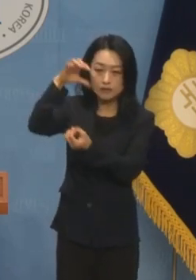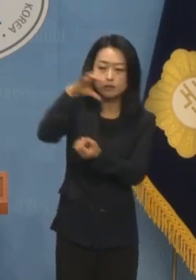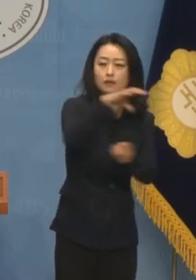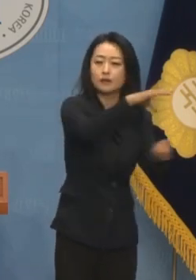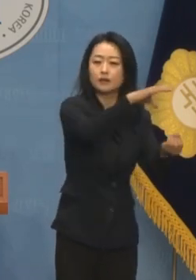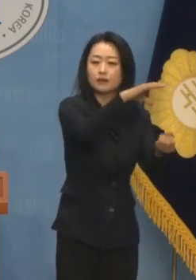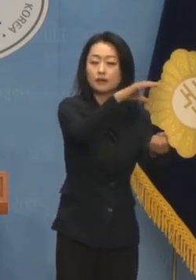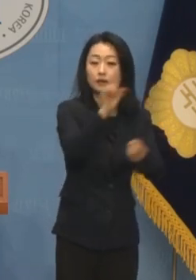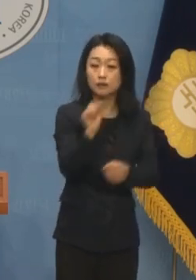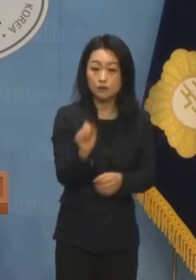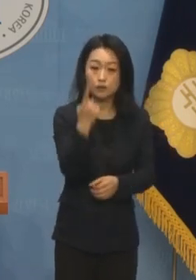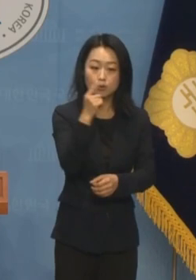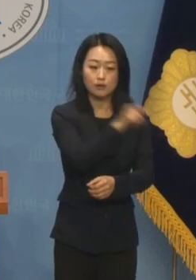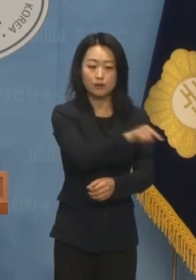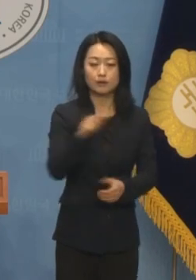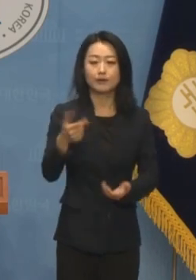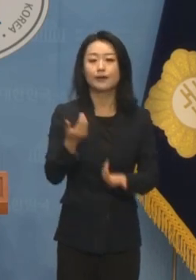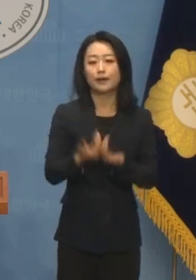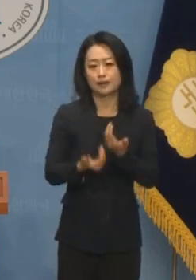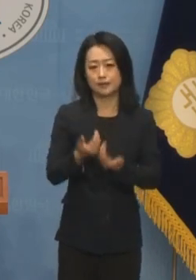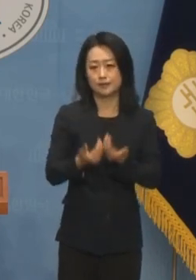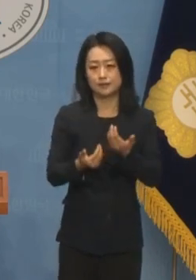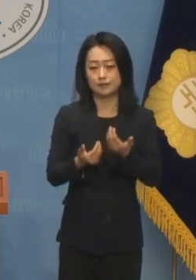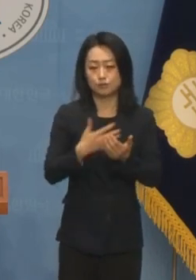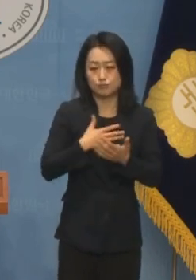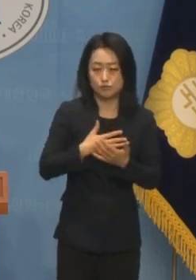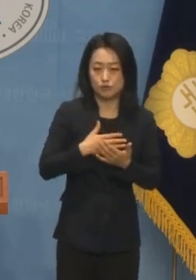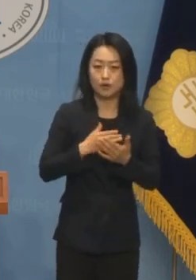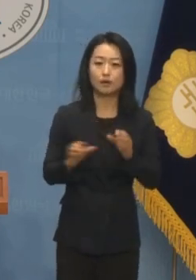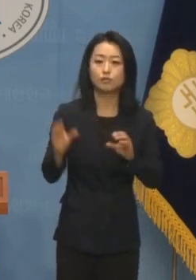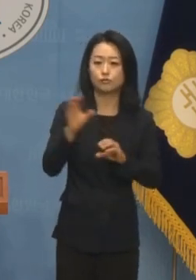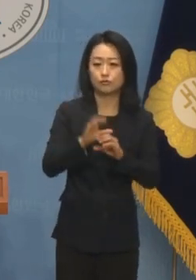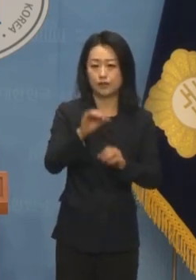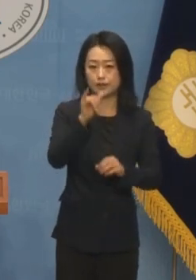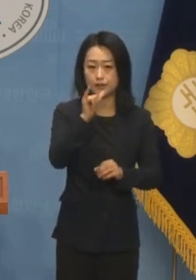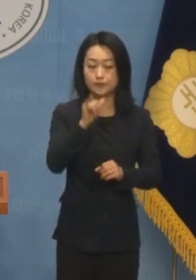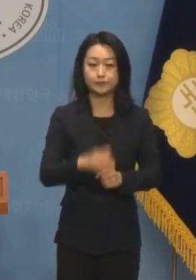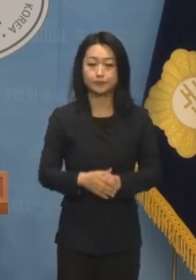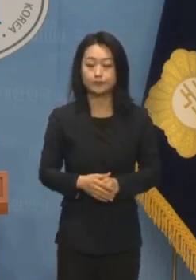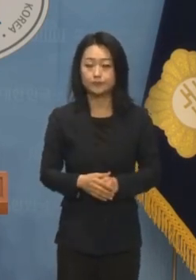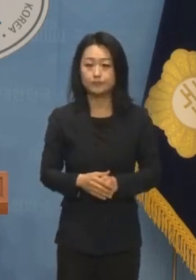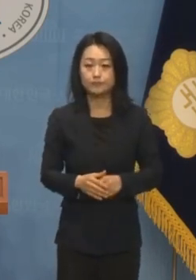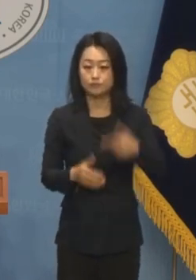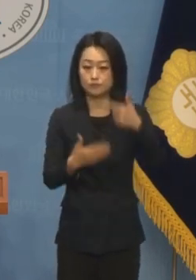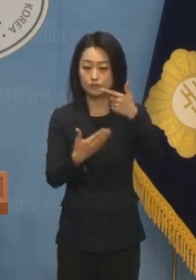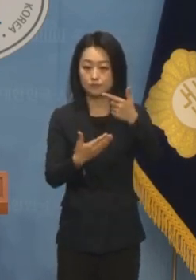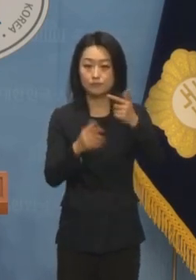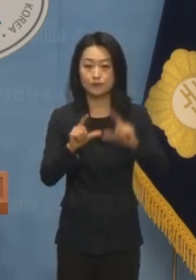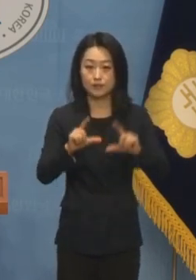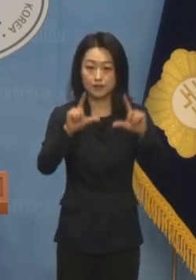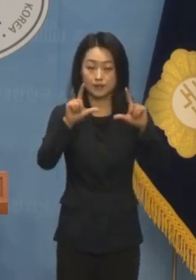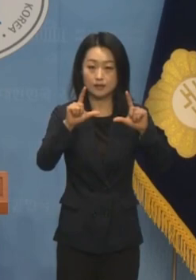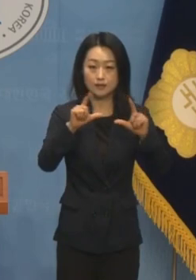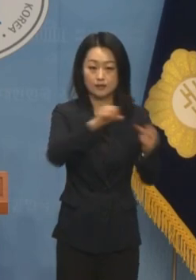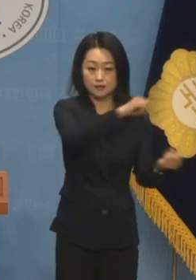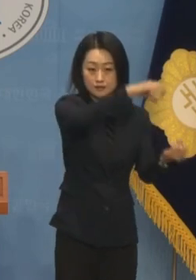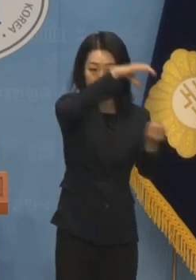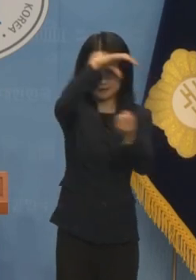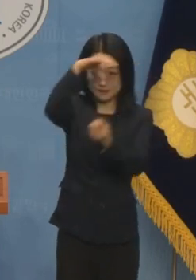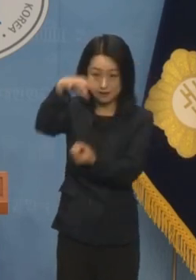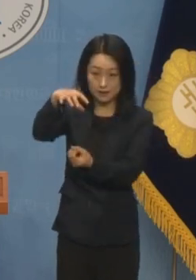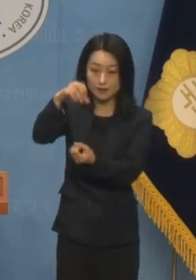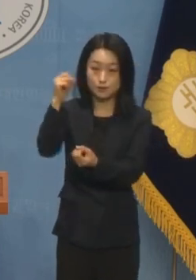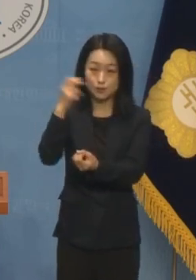간의 긴장이 격화되고 있다. 실제 지난 9일 오물풍선과 대북